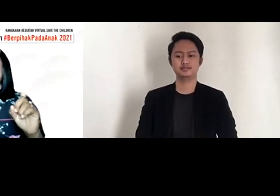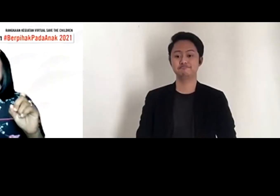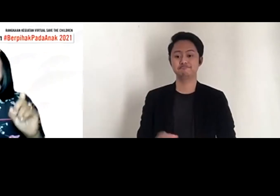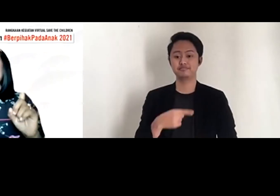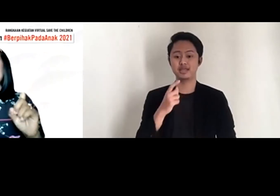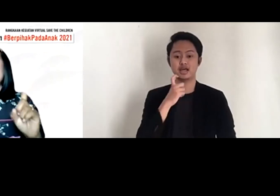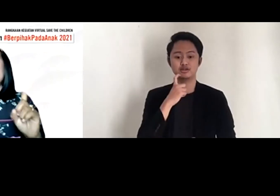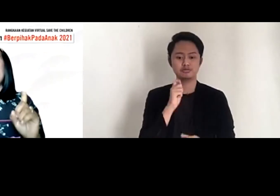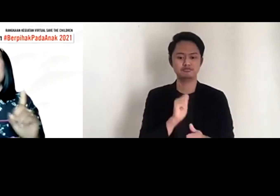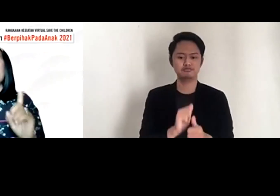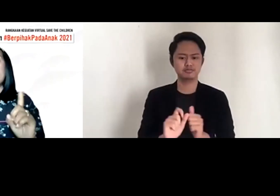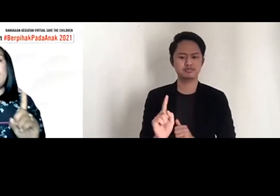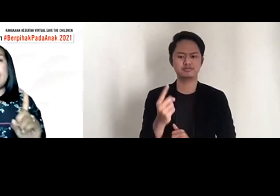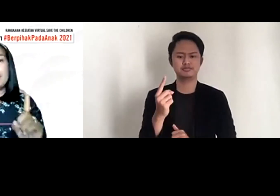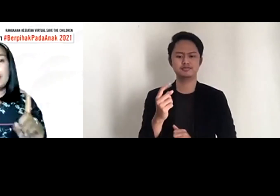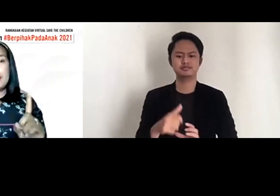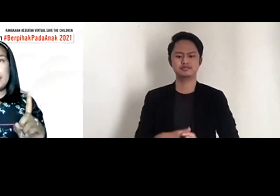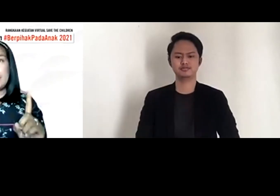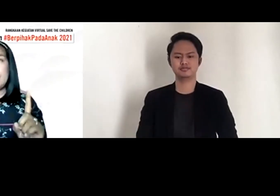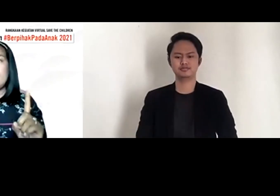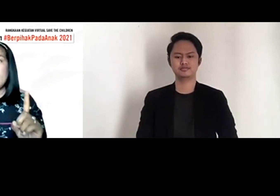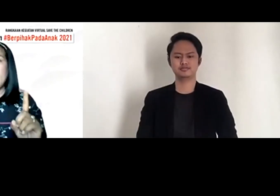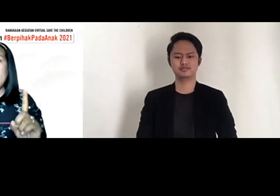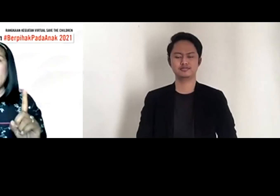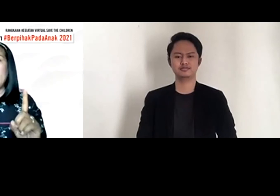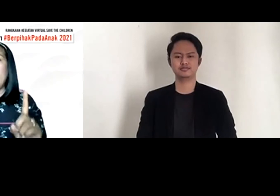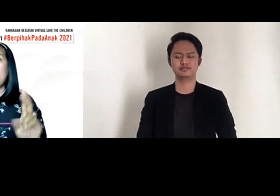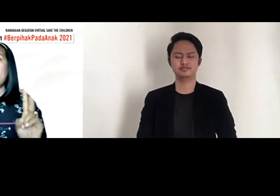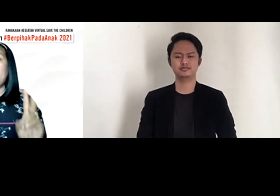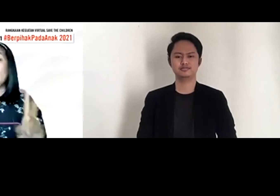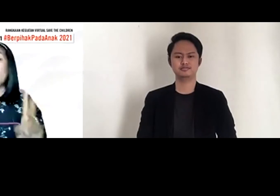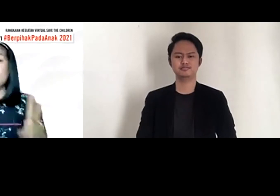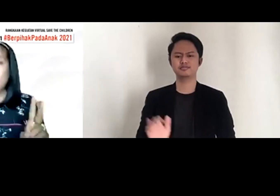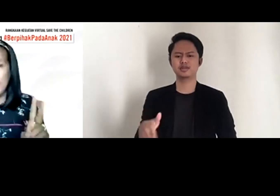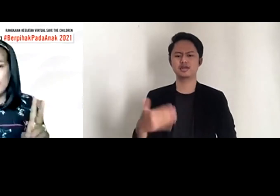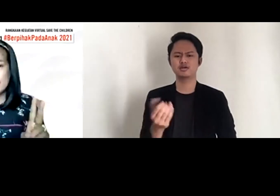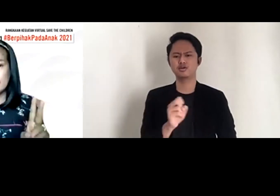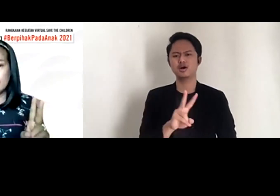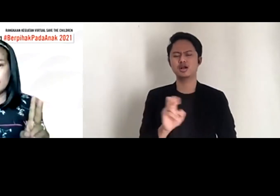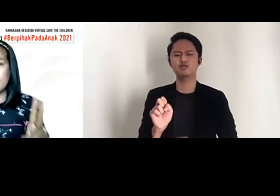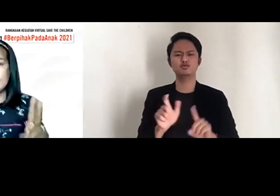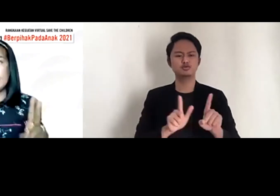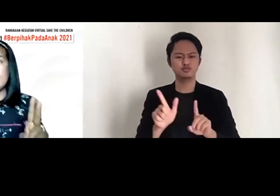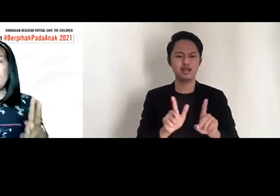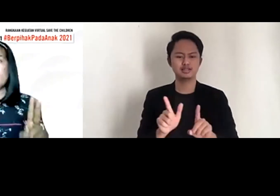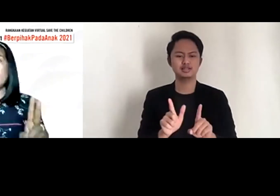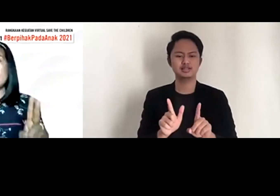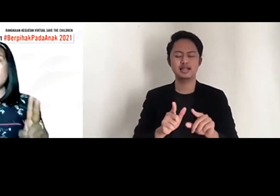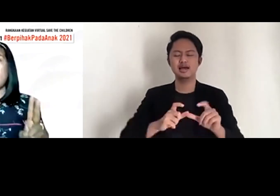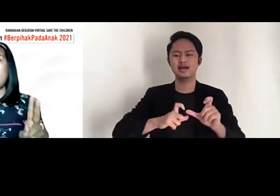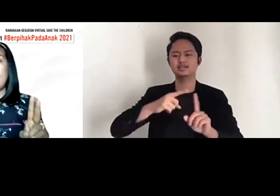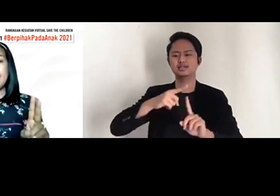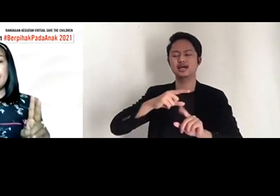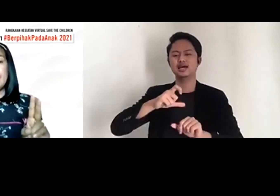melakukannya, Save the Children masuk di kami ini pada tahun 2017. Itu Save the Children masuk di